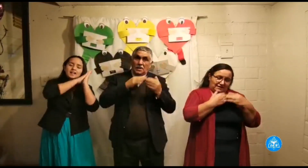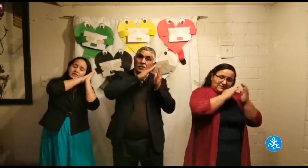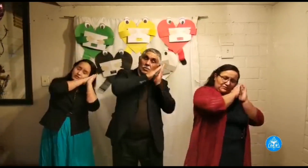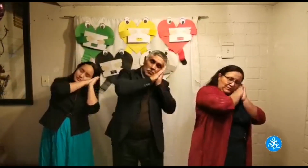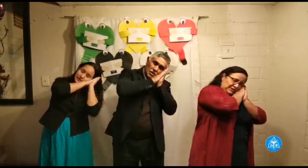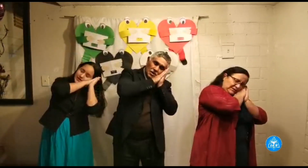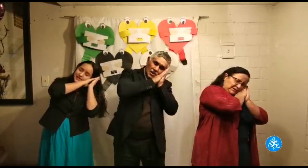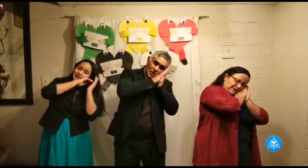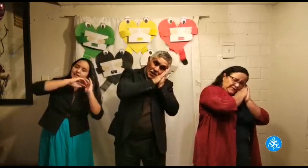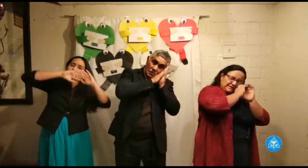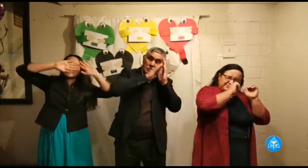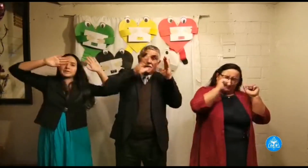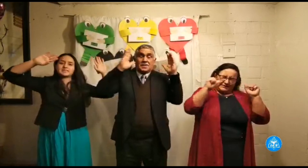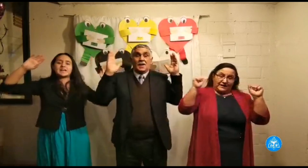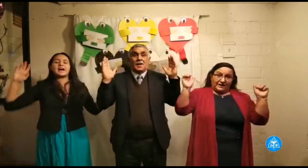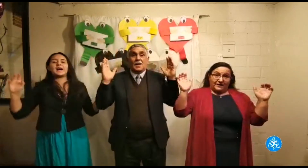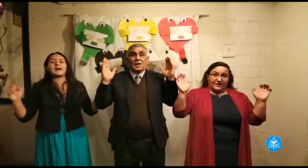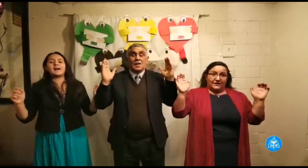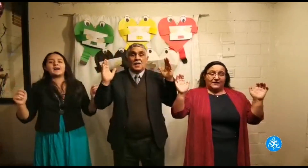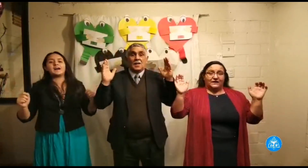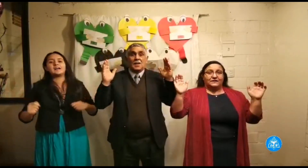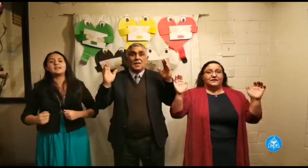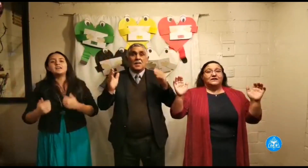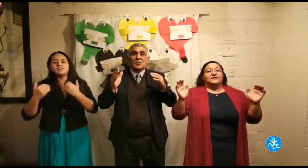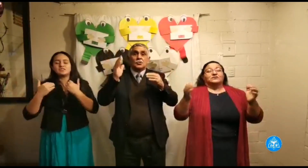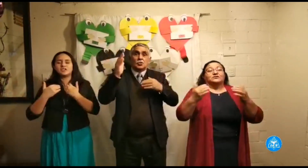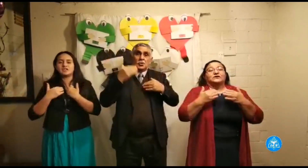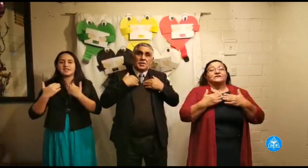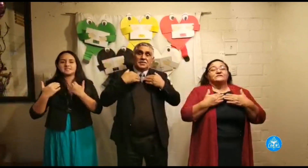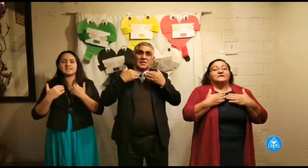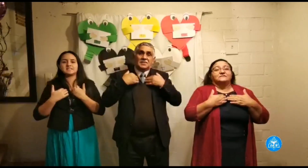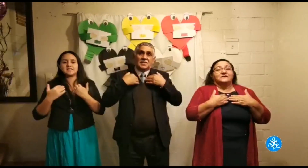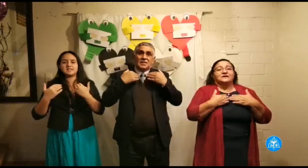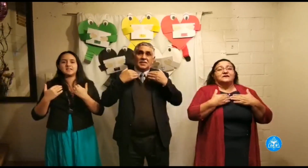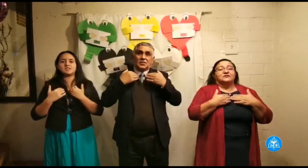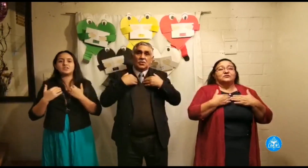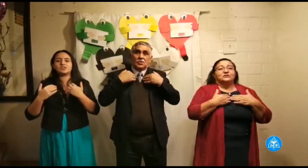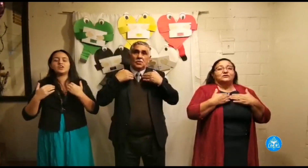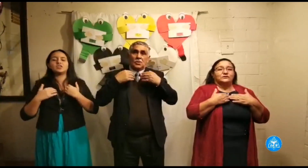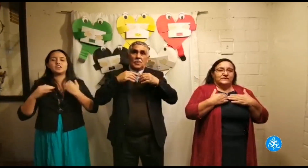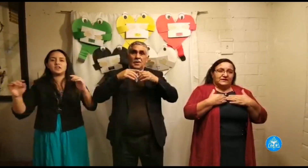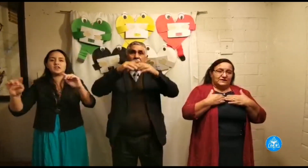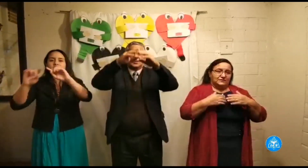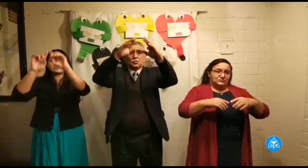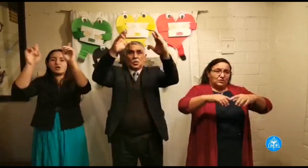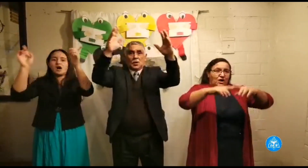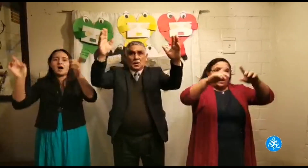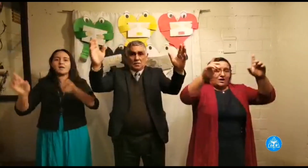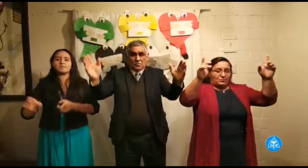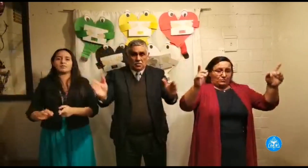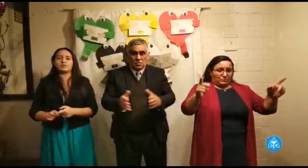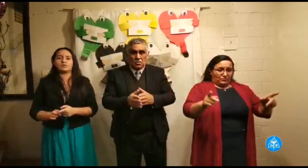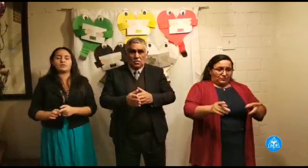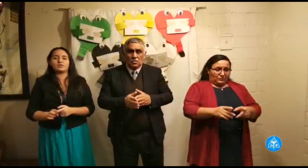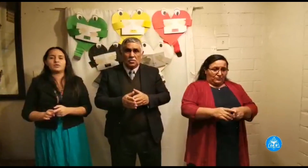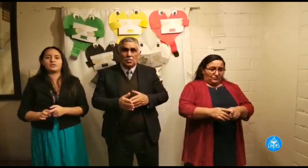al dormir y al despertar, yo necesito de su